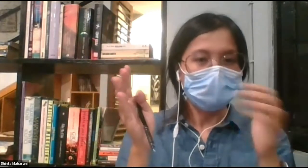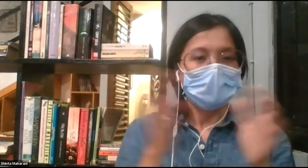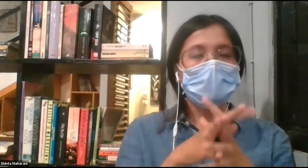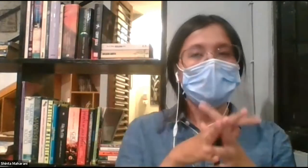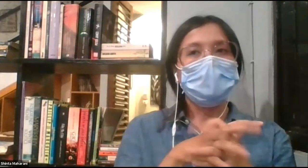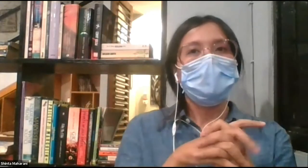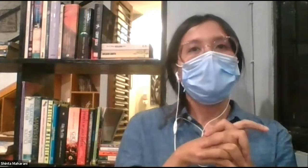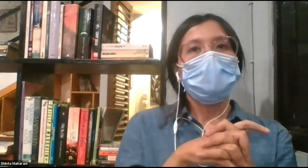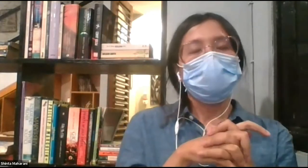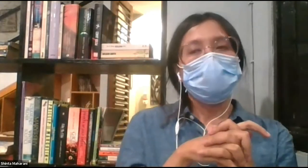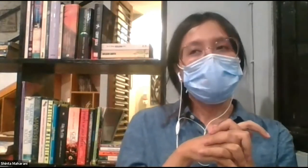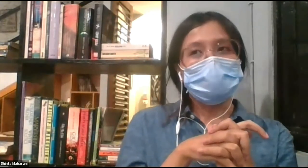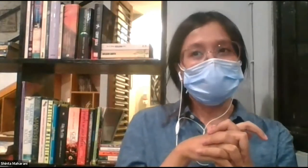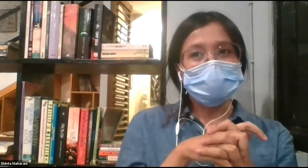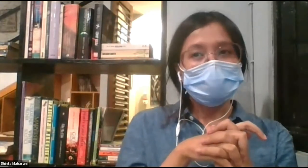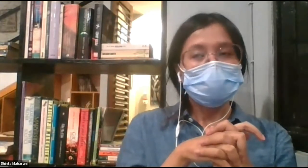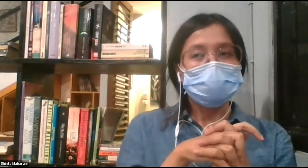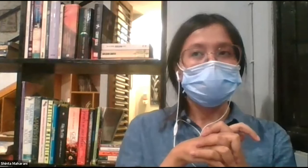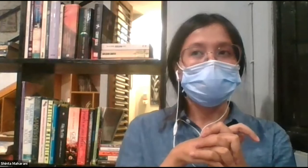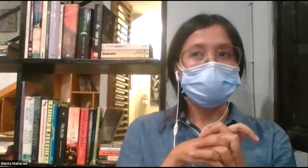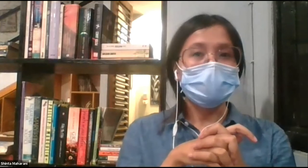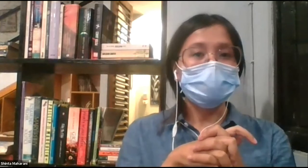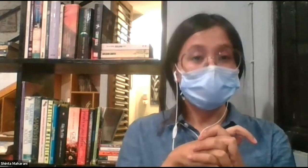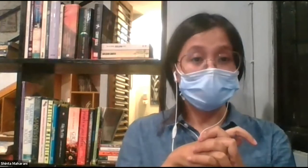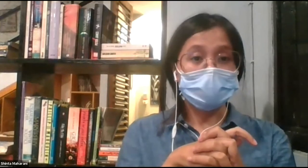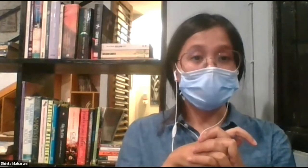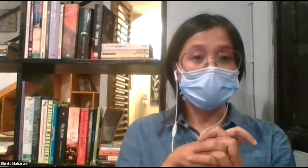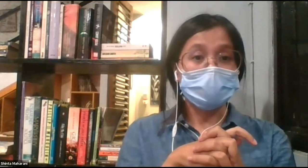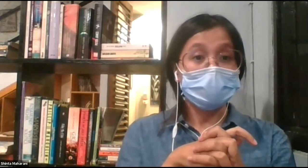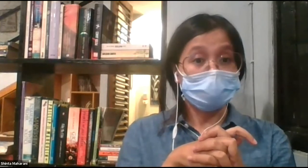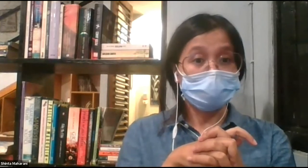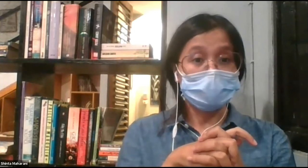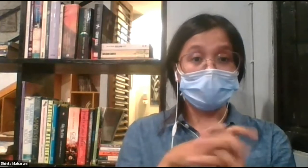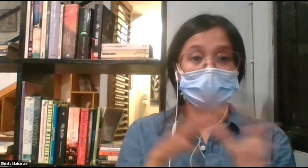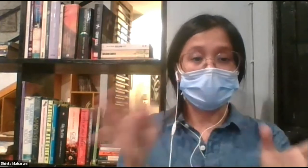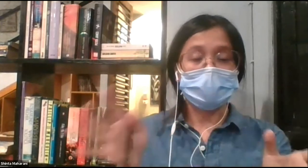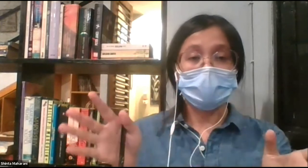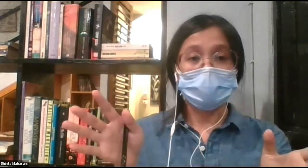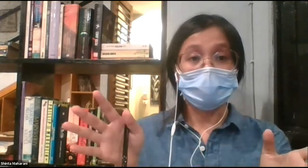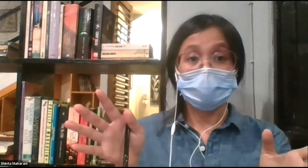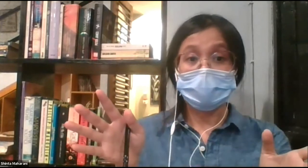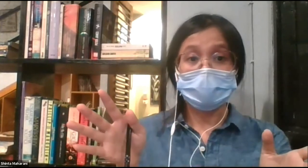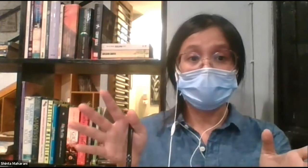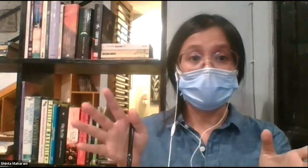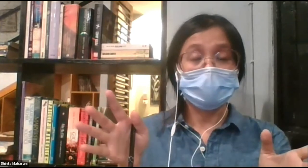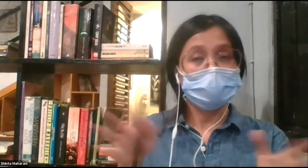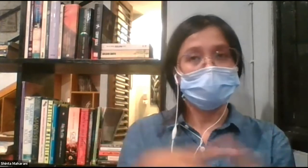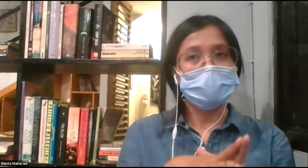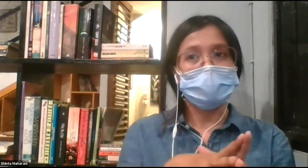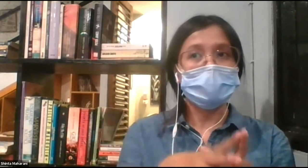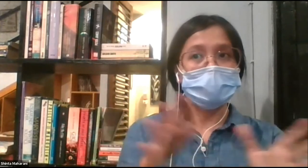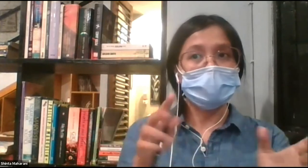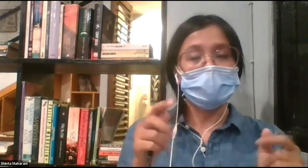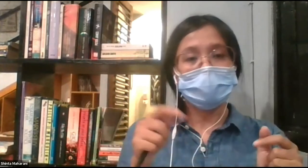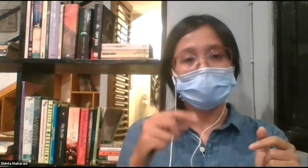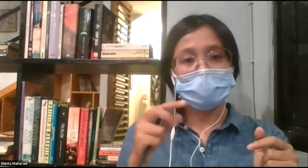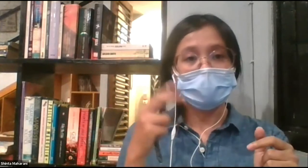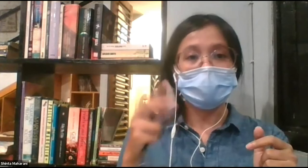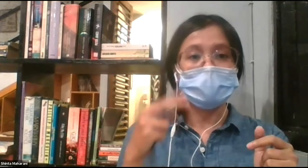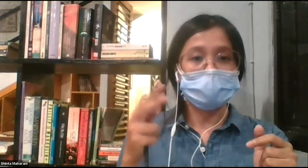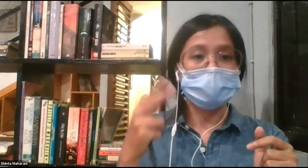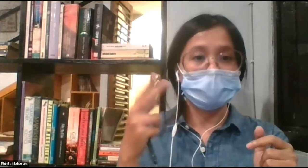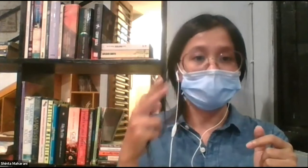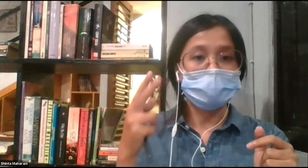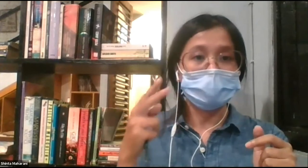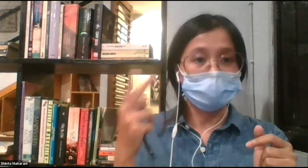lagi tulisanmu, setelah itu disetor ke aku, misalnya. Kalau kemudian deadline. Misalnya kadang saya